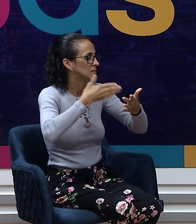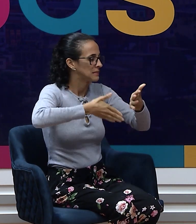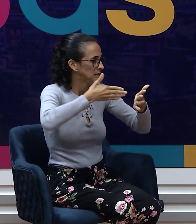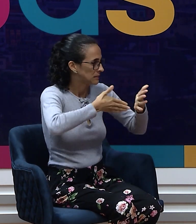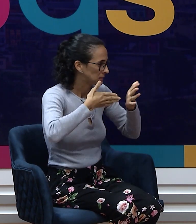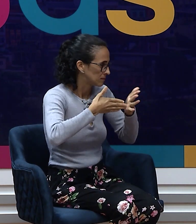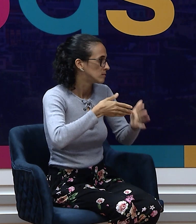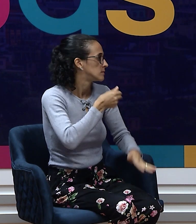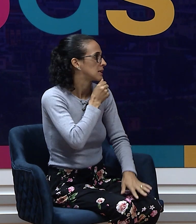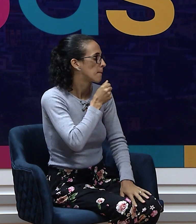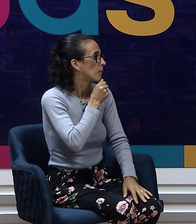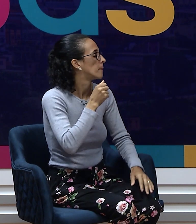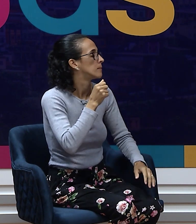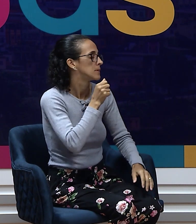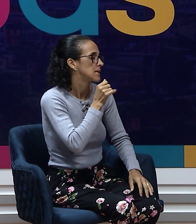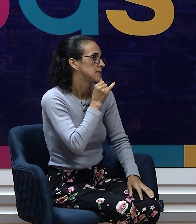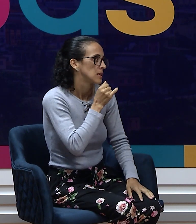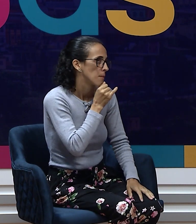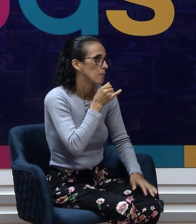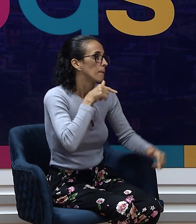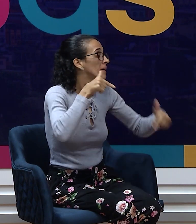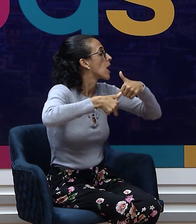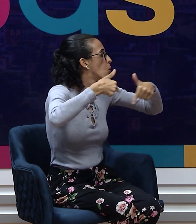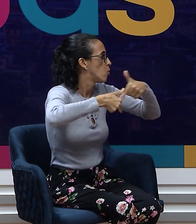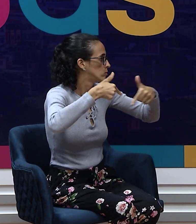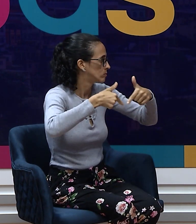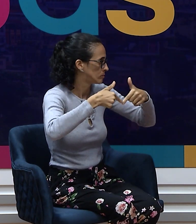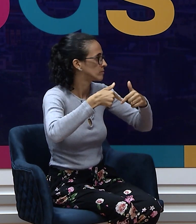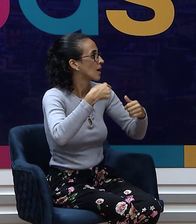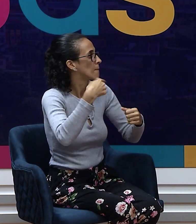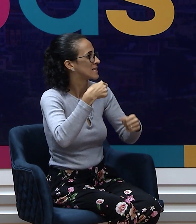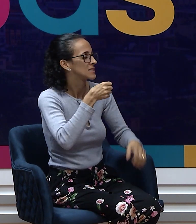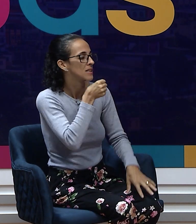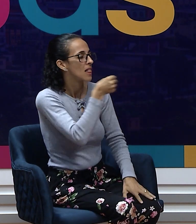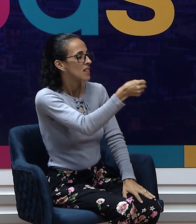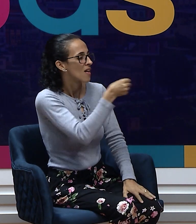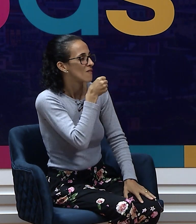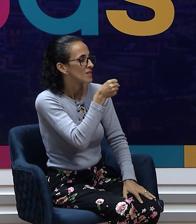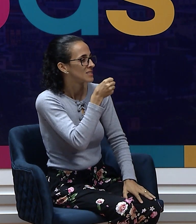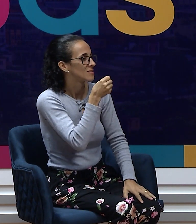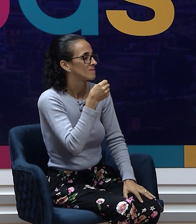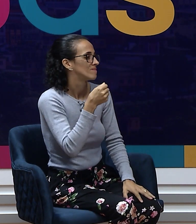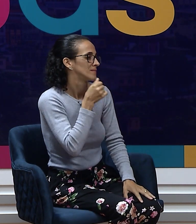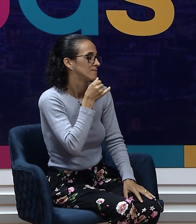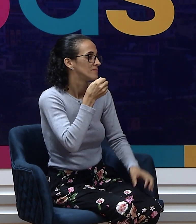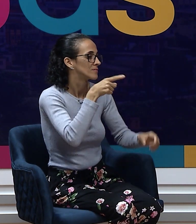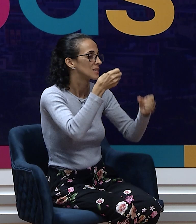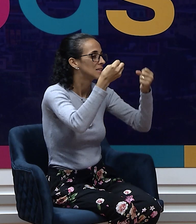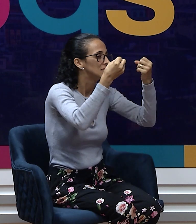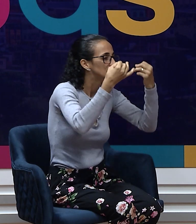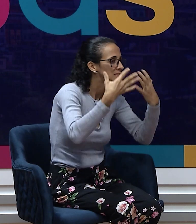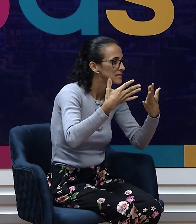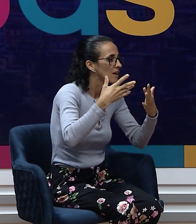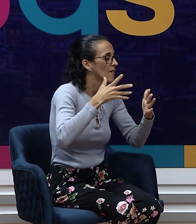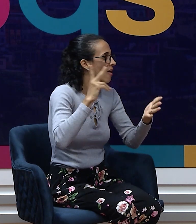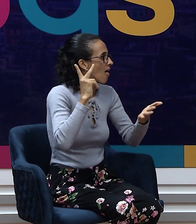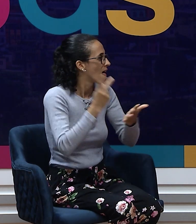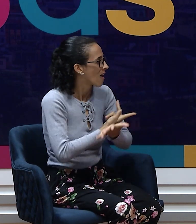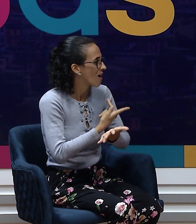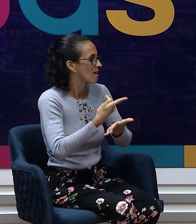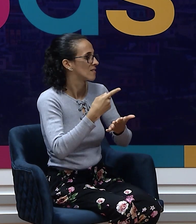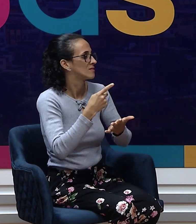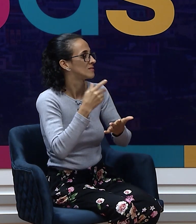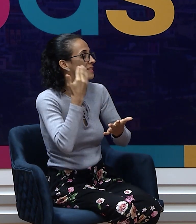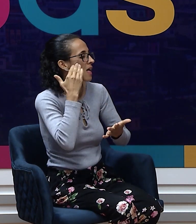muito complexa a comunicação. Existem muitas barreiras. É muito difícil. Às vezes uma entrevista de emprego, às vezes